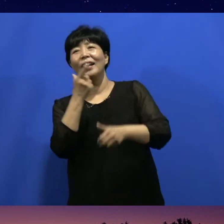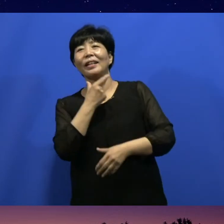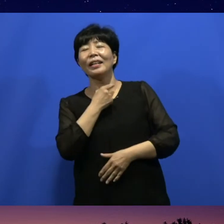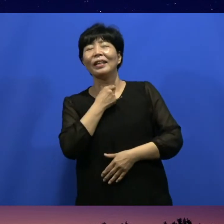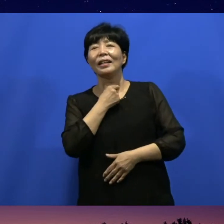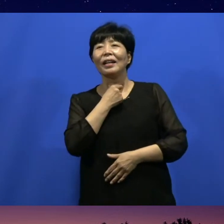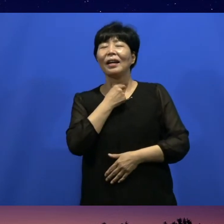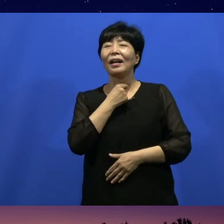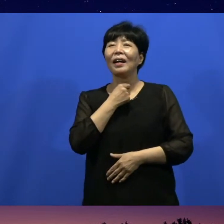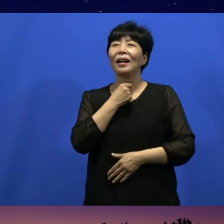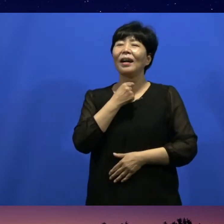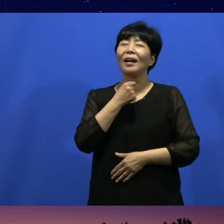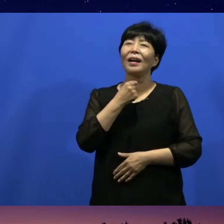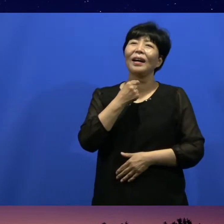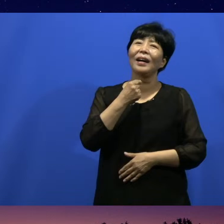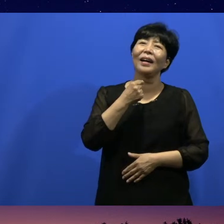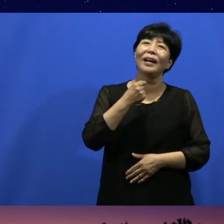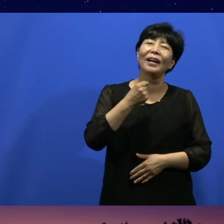닮아가리라.